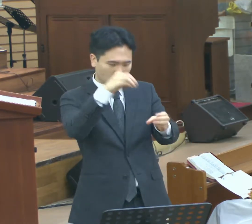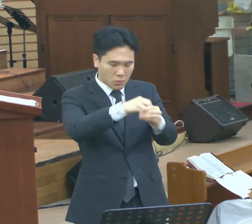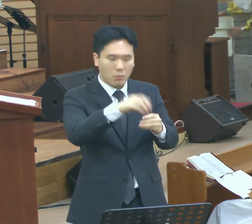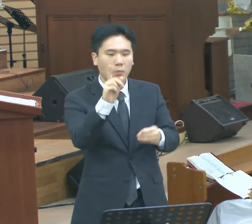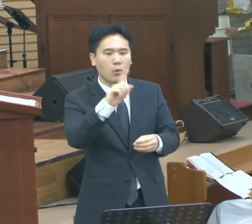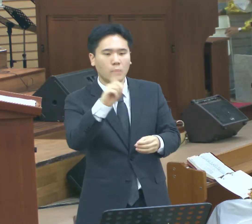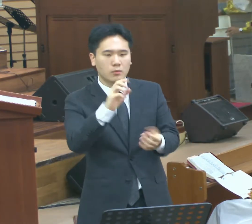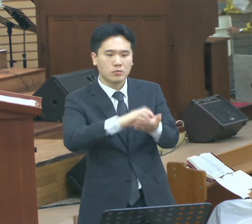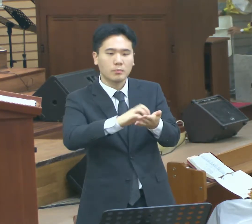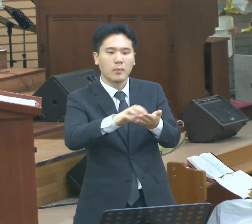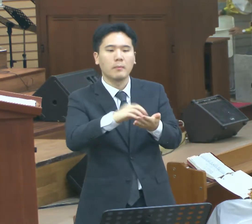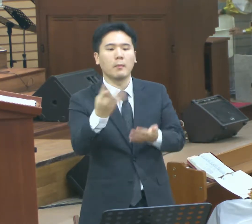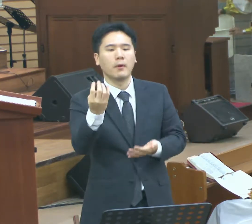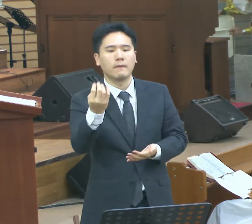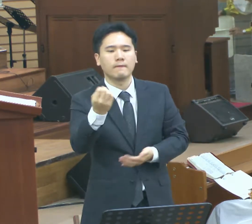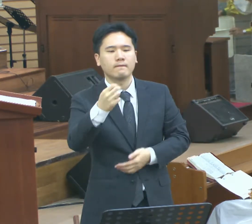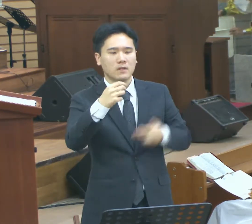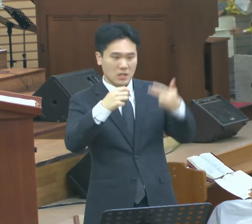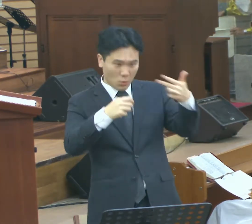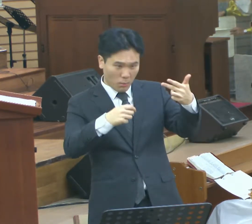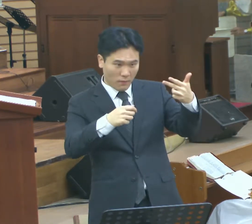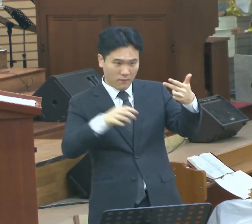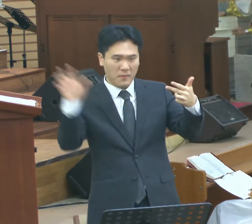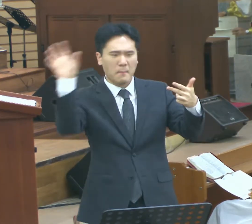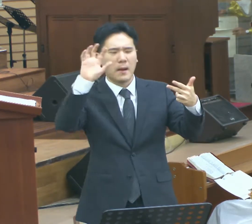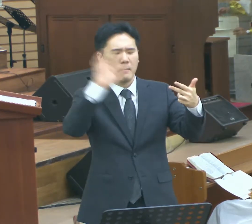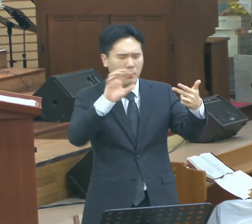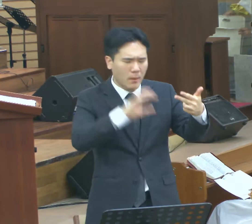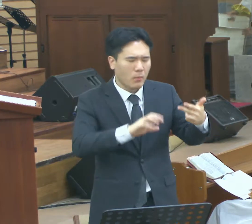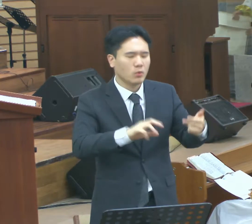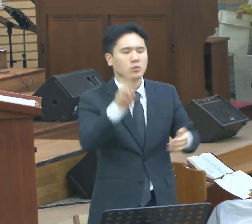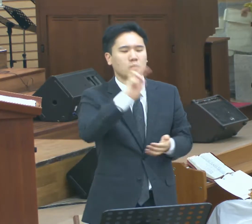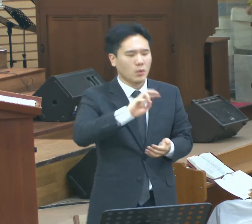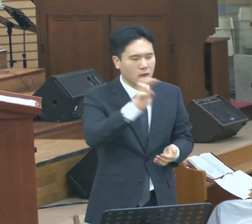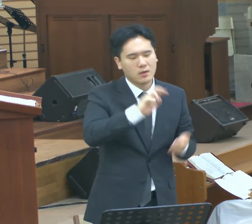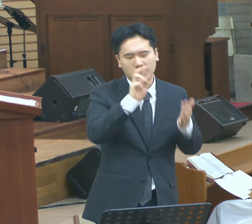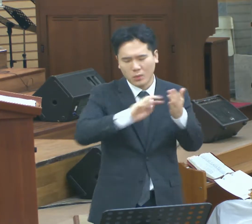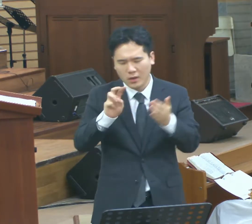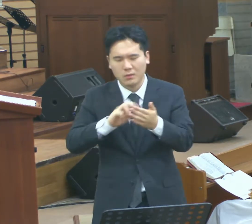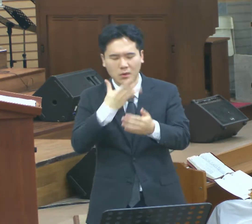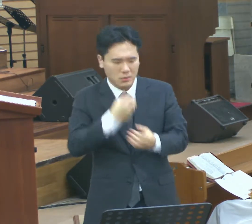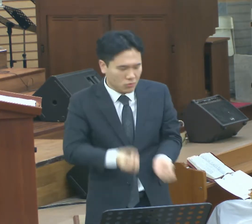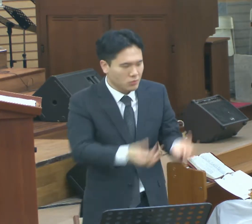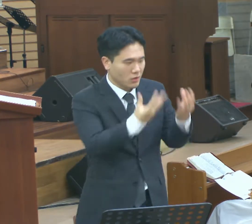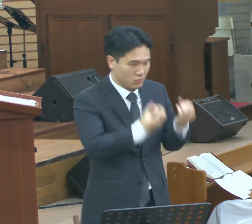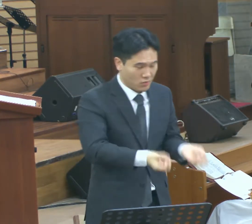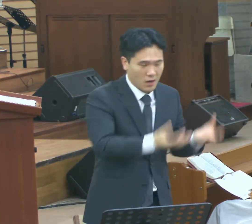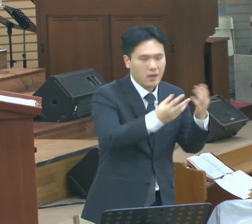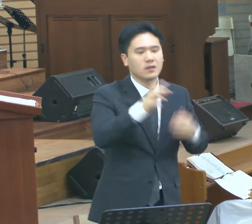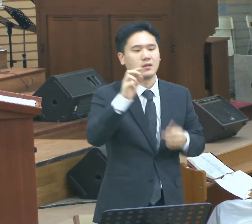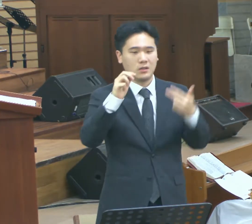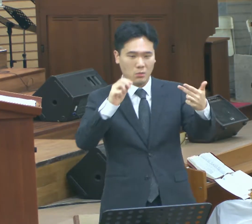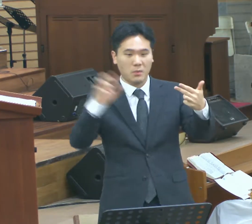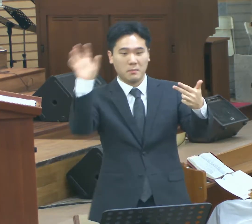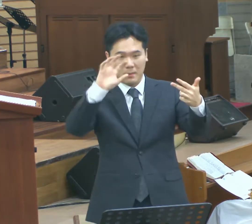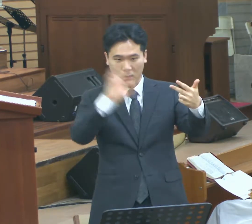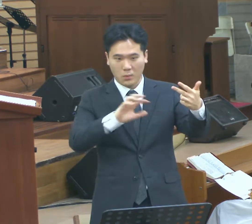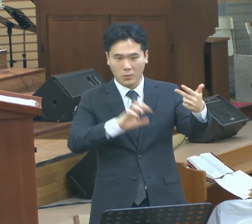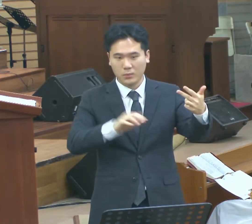뚜껑을 열자마자 너무 노래를 하자고 요란할 정도로 반복해서 얘기하는 것을 볼 수